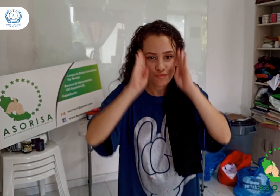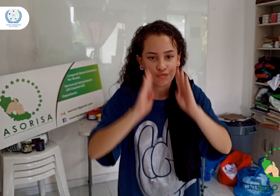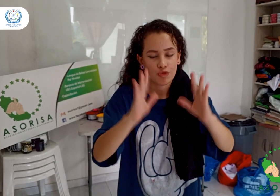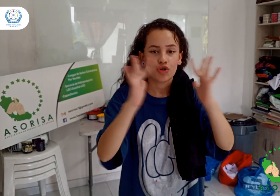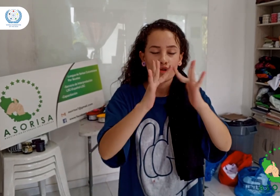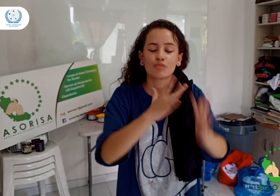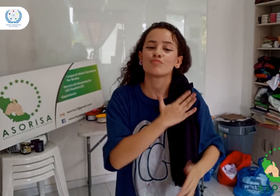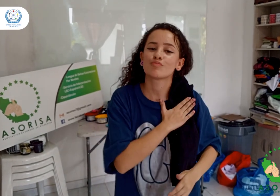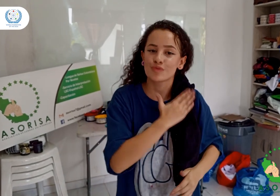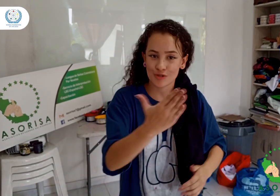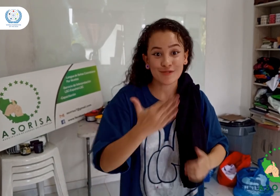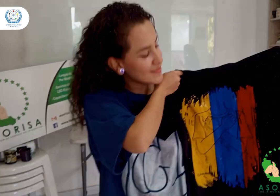gustosos de atenderte.